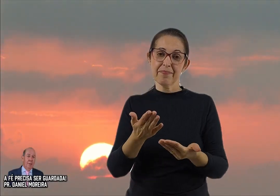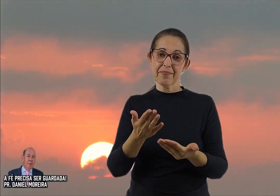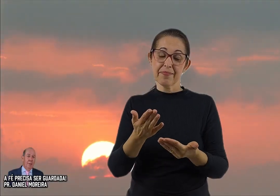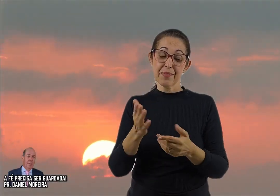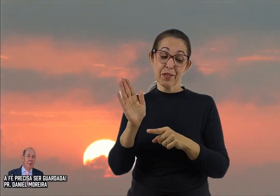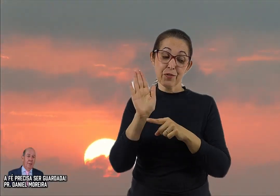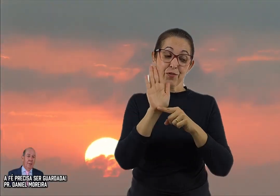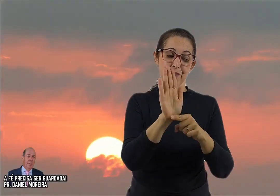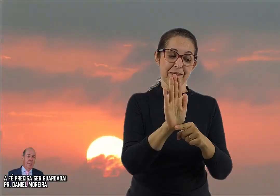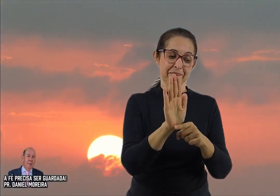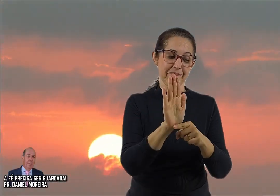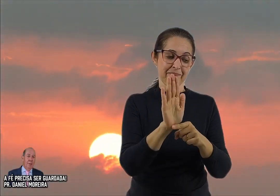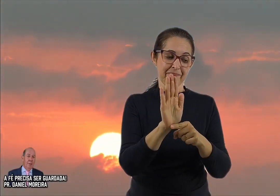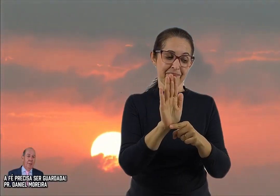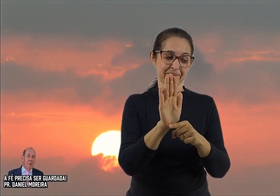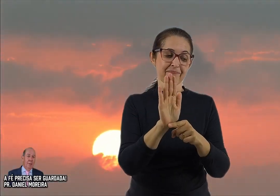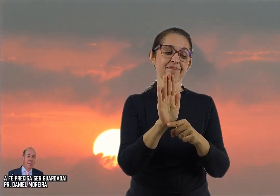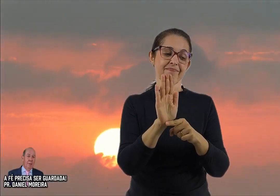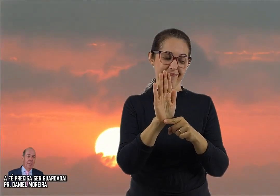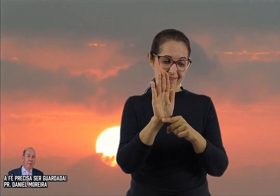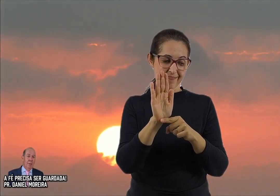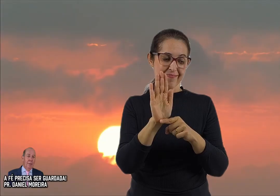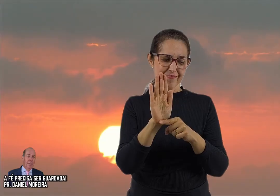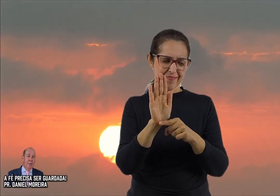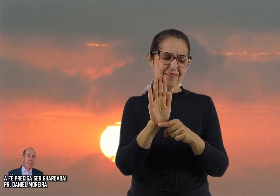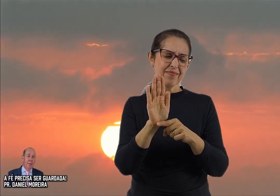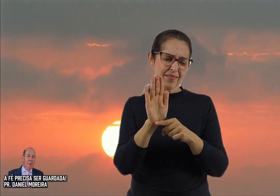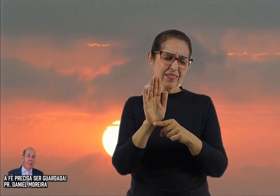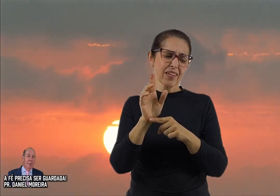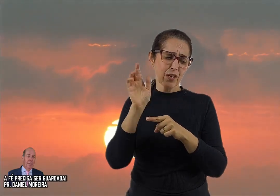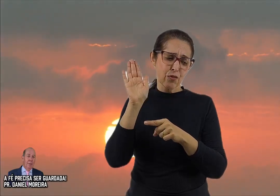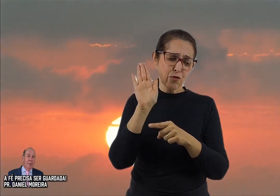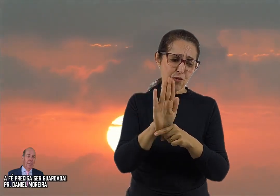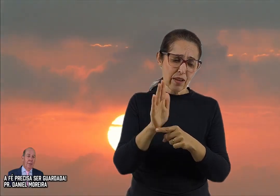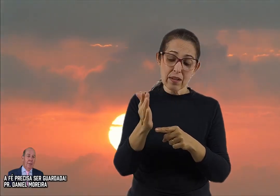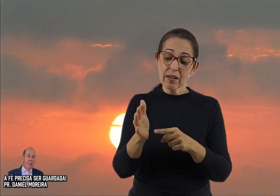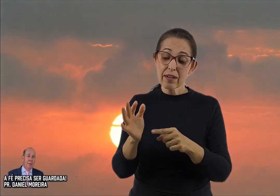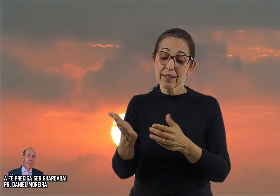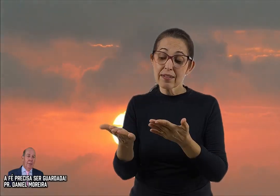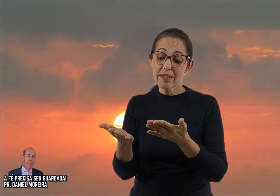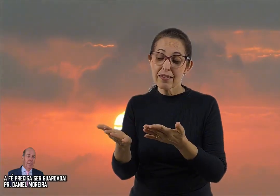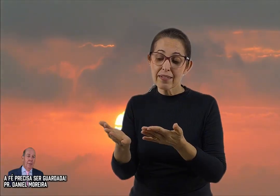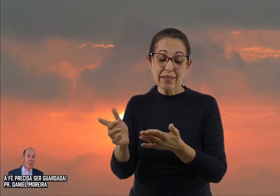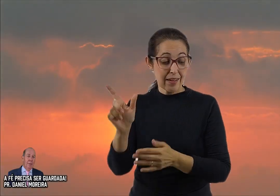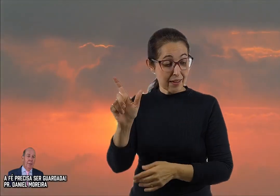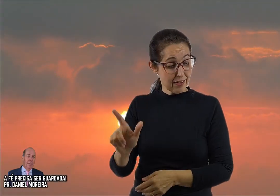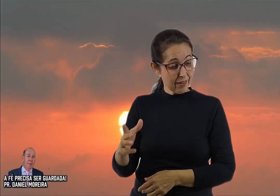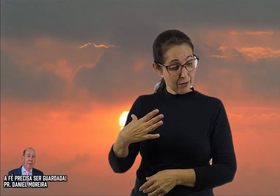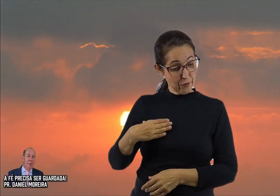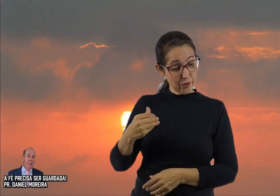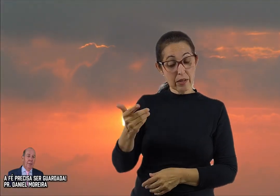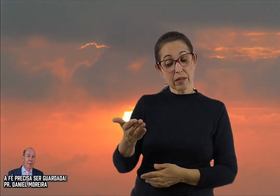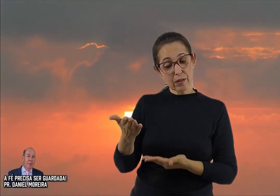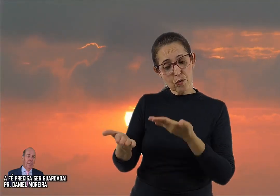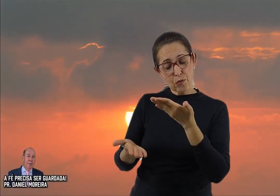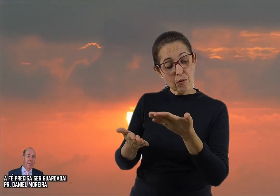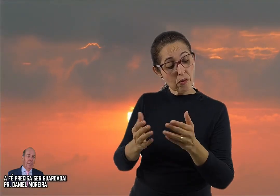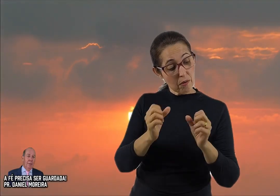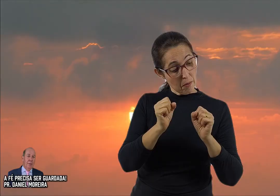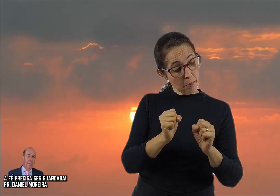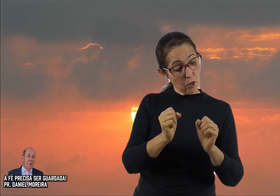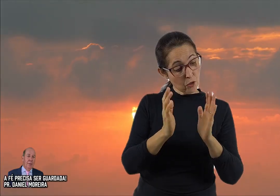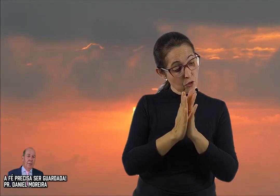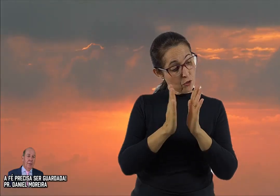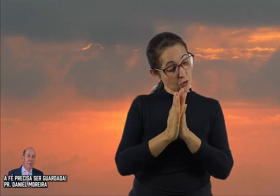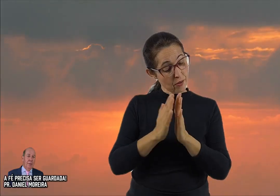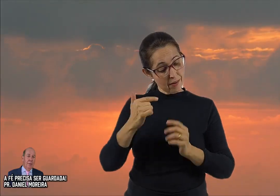Vou te ajudar. Vou te ajudar a tratar deste assunto. Pode me buscar